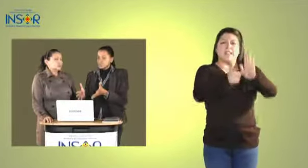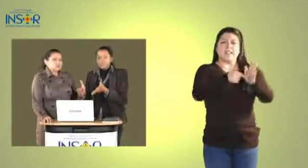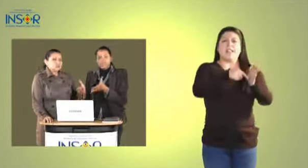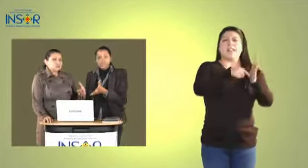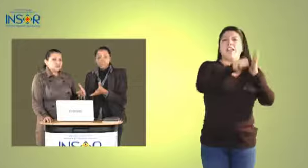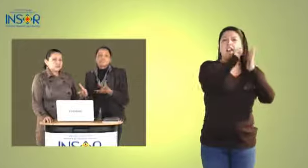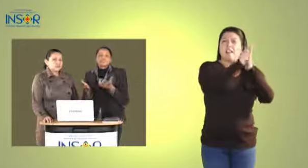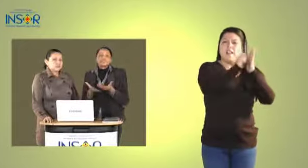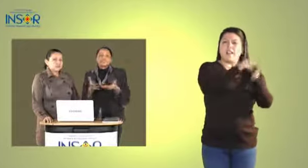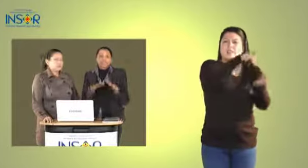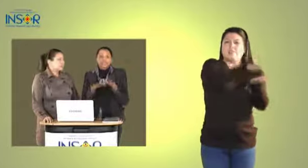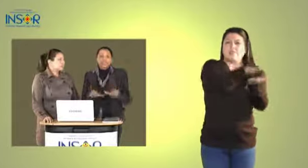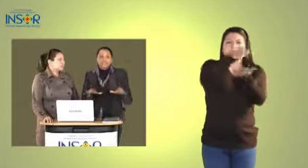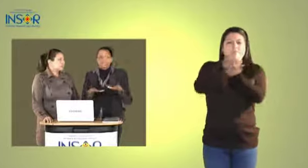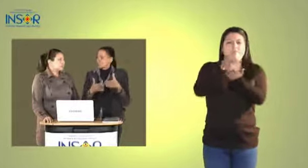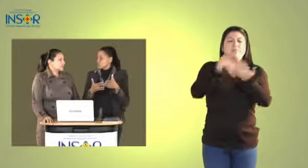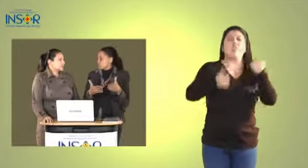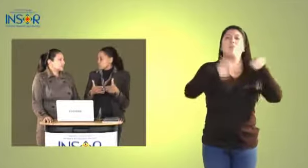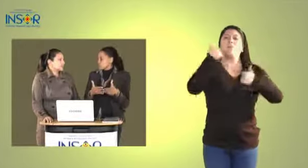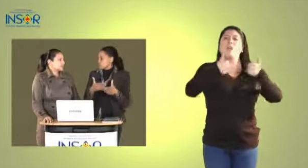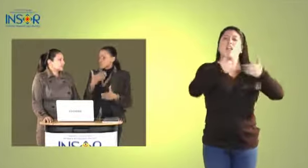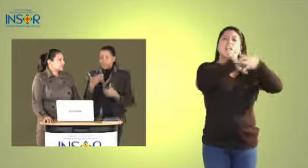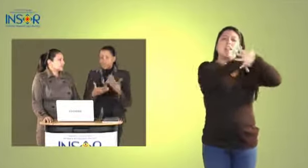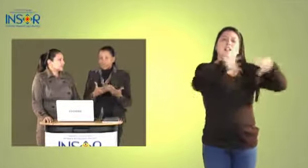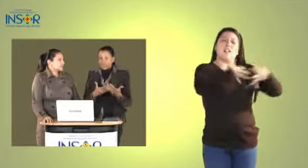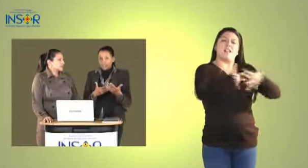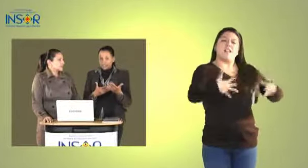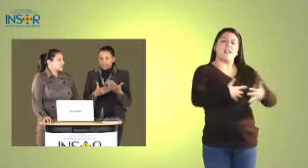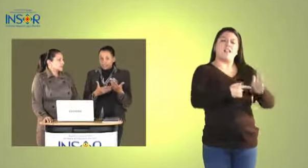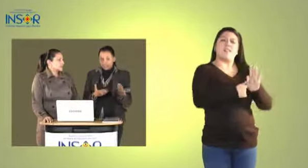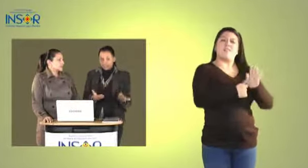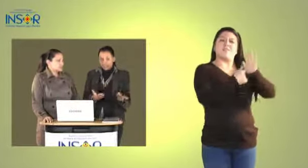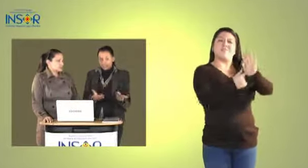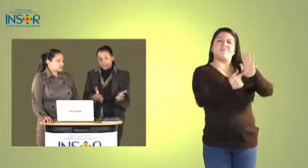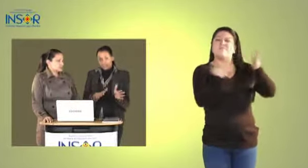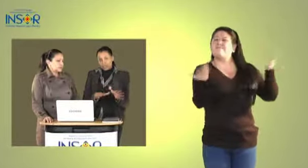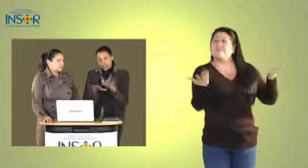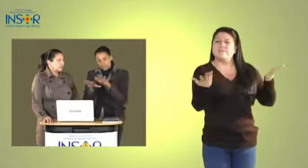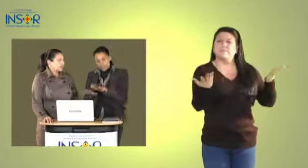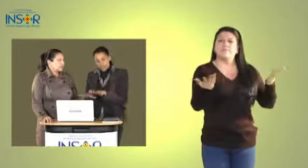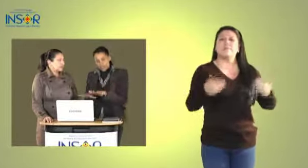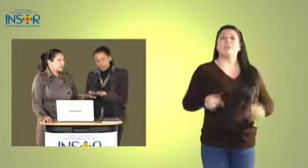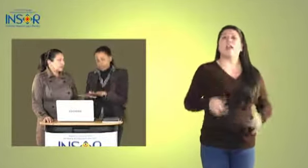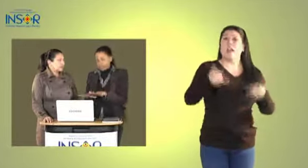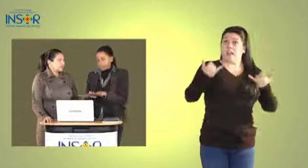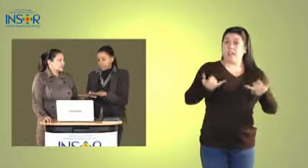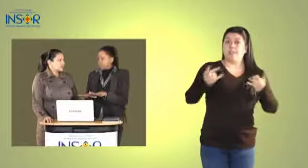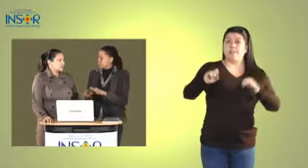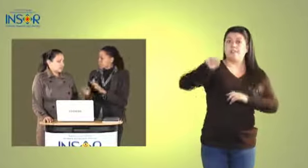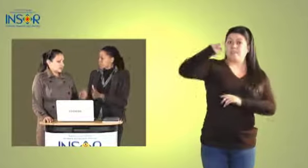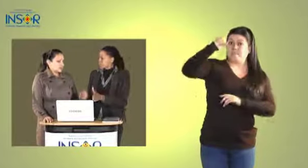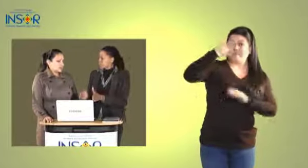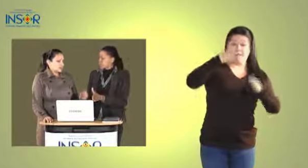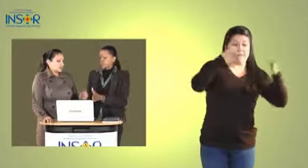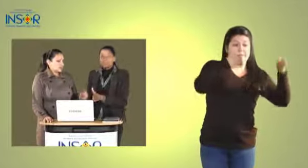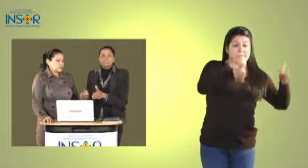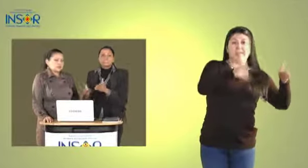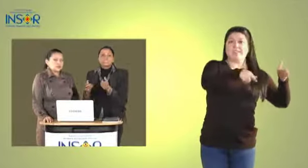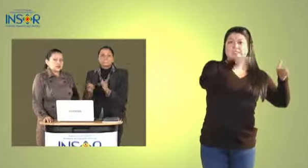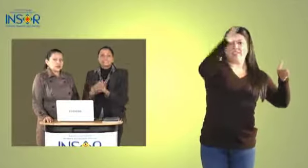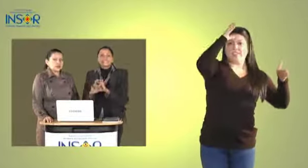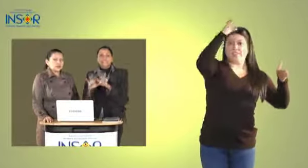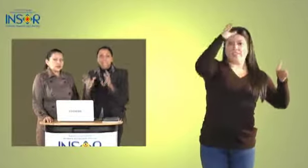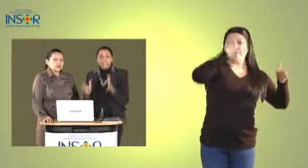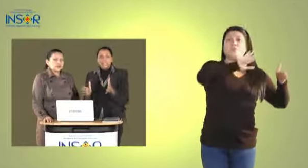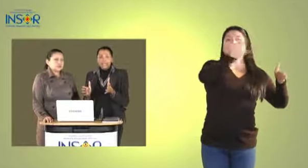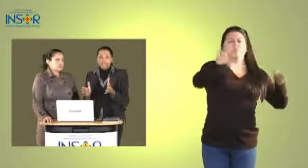persona responsable de este y cuáles son las lecturas de estos textos que se presentan. Entonces vamos a dar sobre todo la primera parte, que es lo conceptual, para que